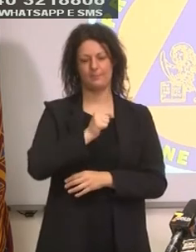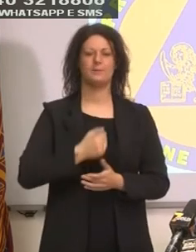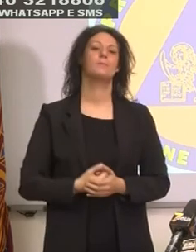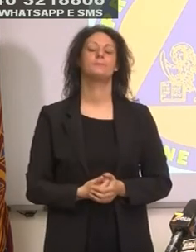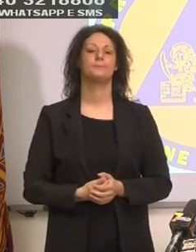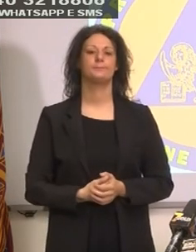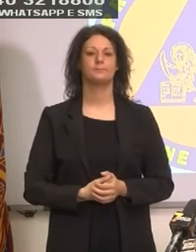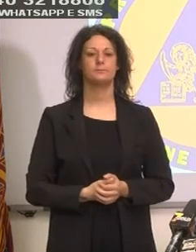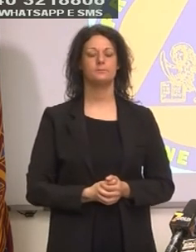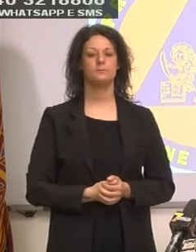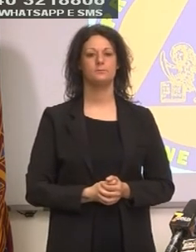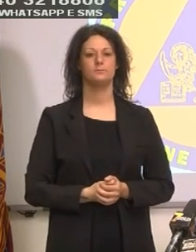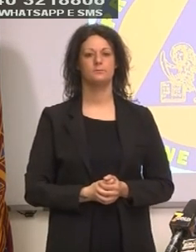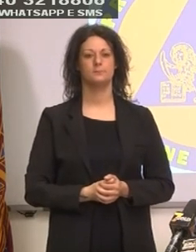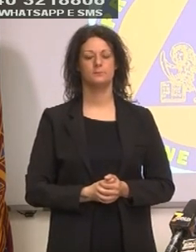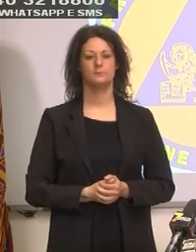colleghi